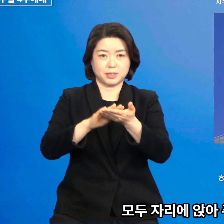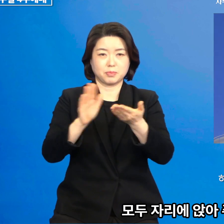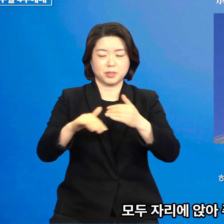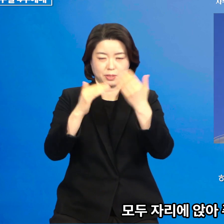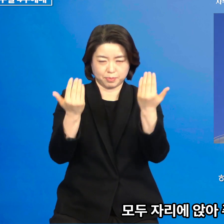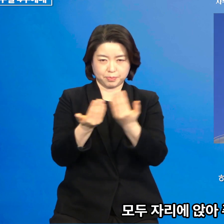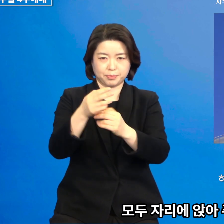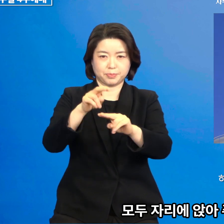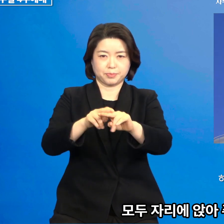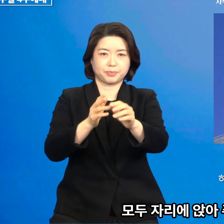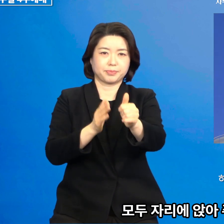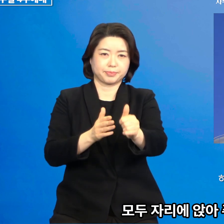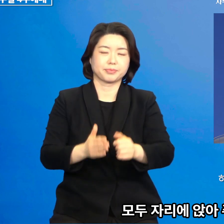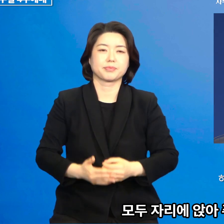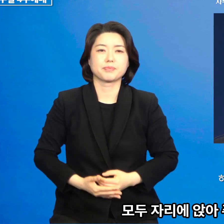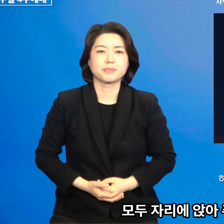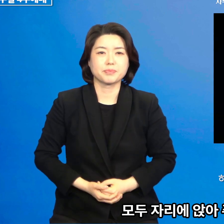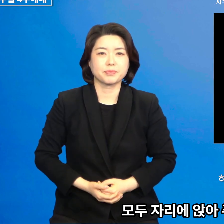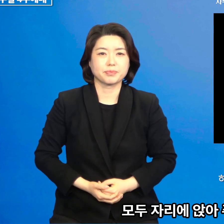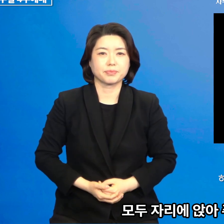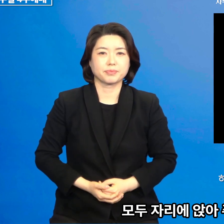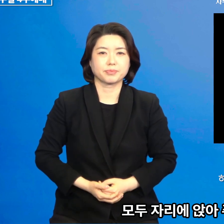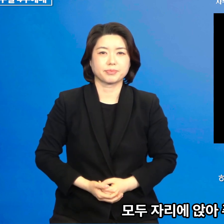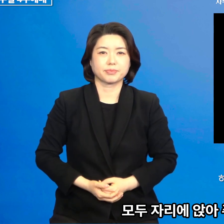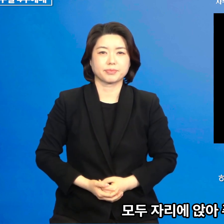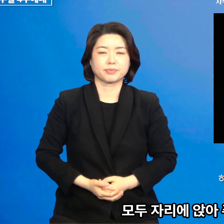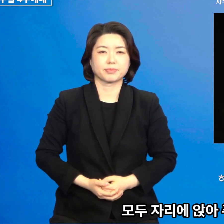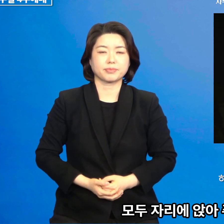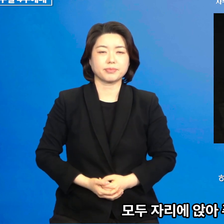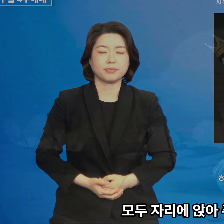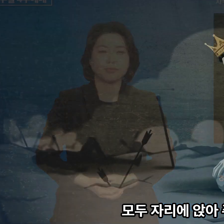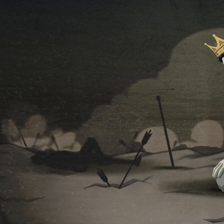모두 자리에 앉아주시기 바랍니다.